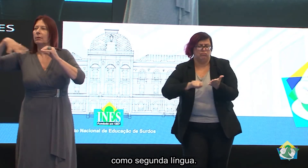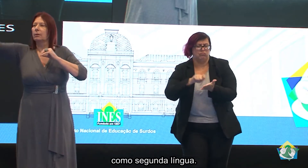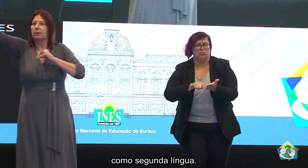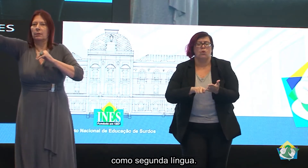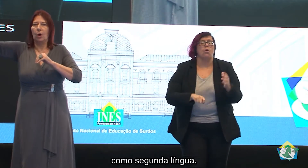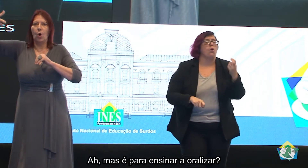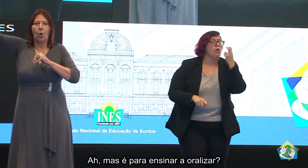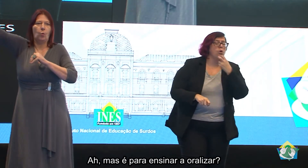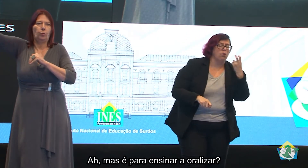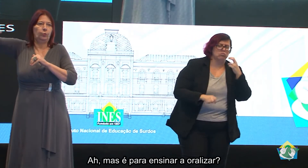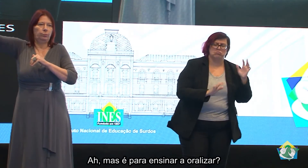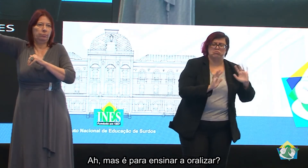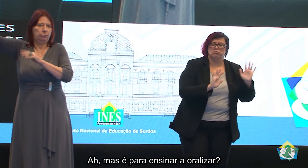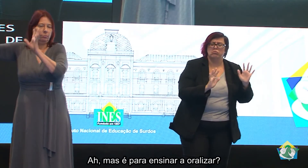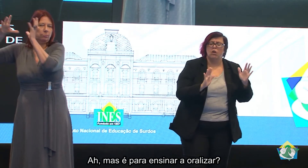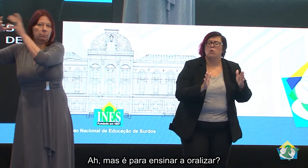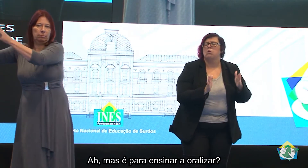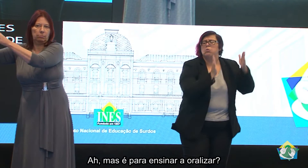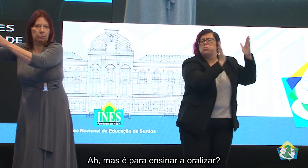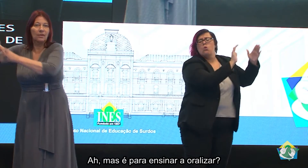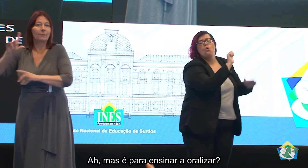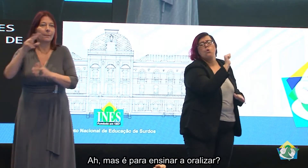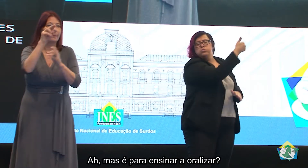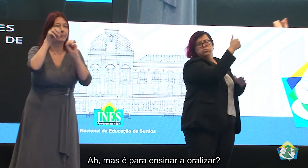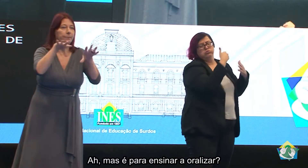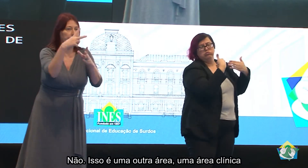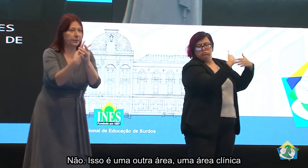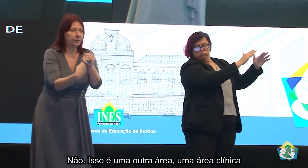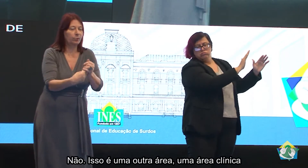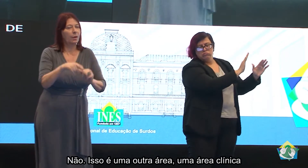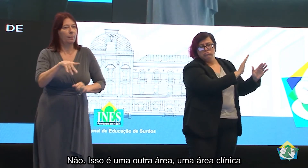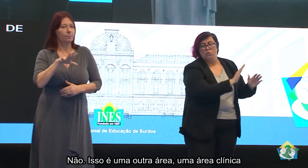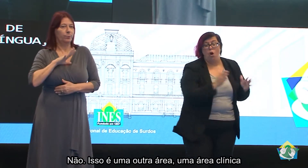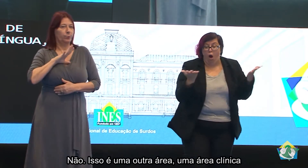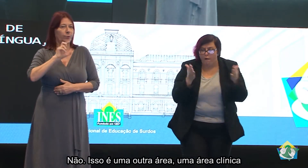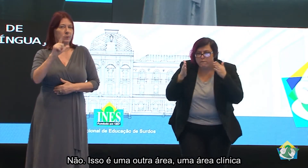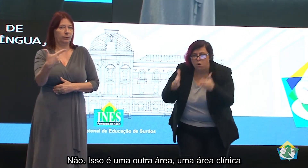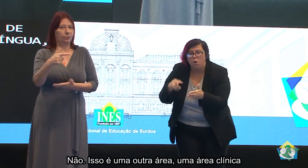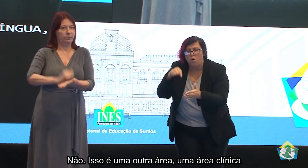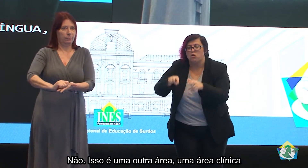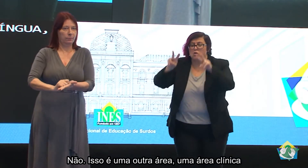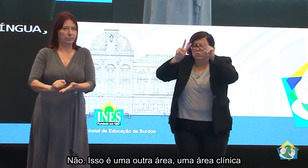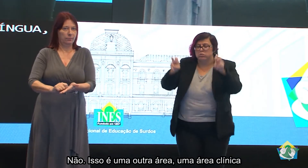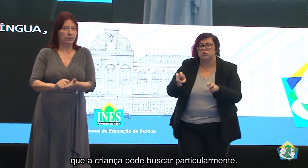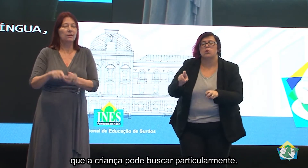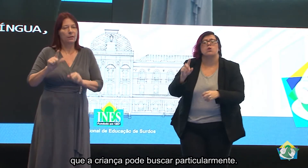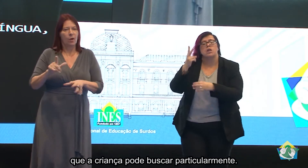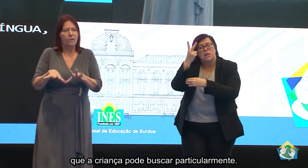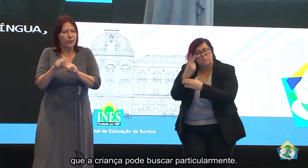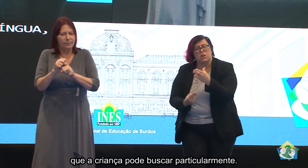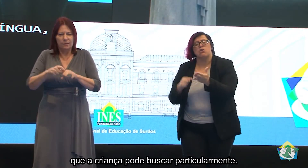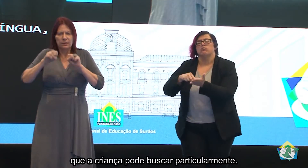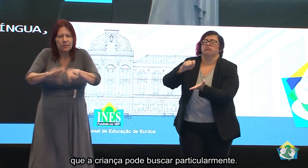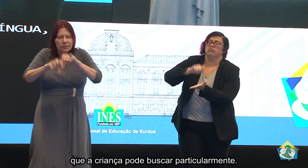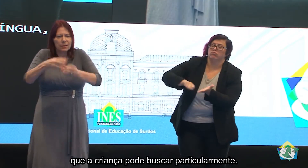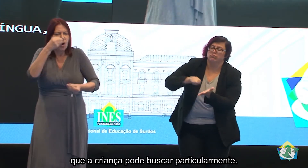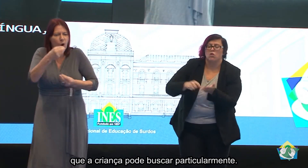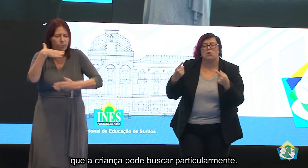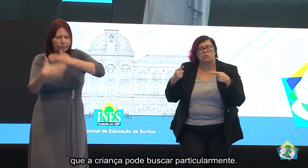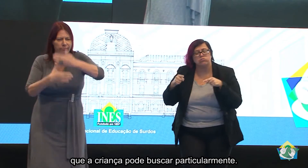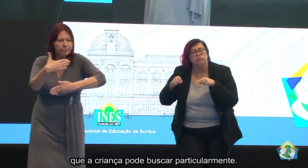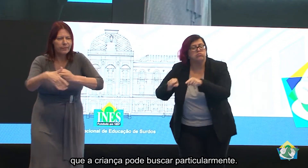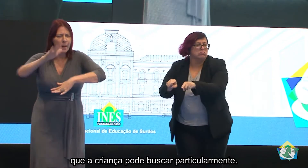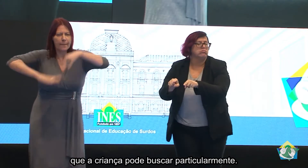língua. Ah, mas é para ensinar a oralizar? Não, isso é uma outra área, uma área clínica, que a criança pode